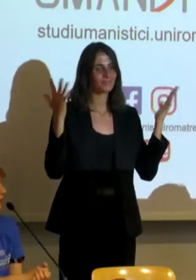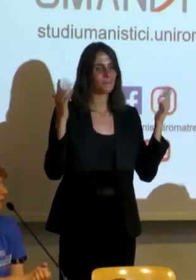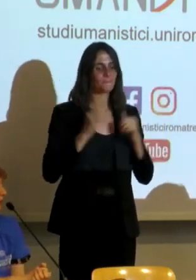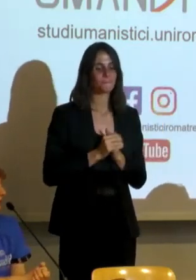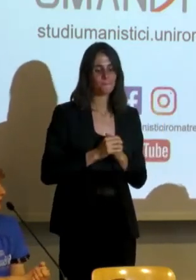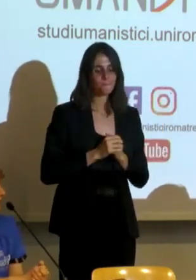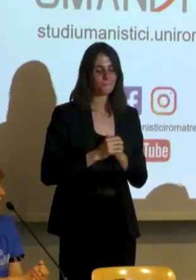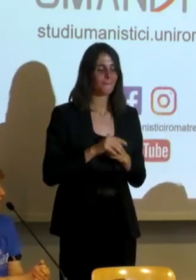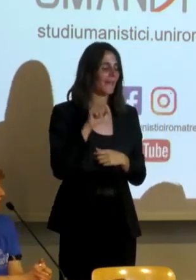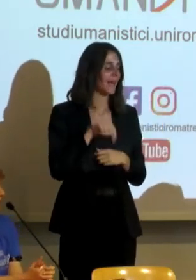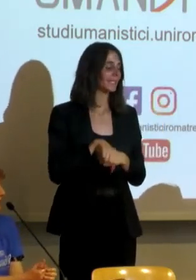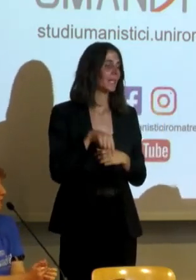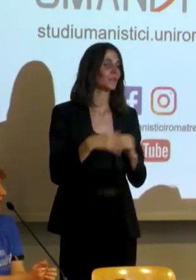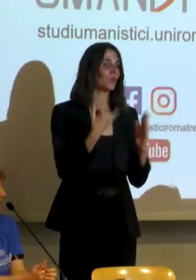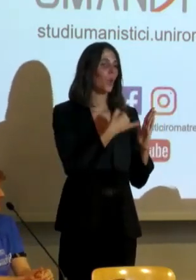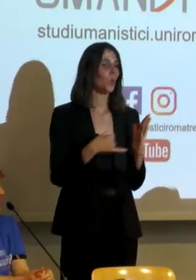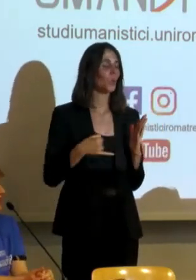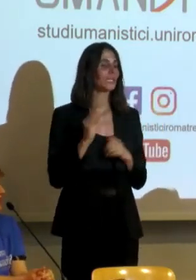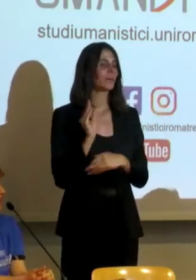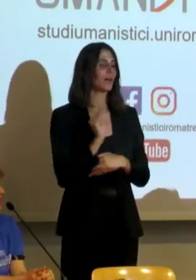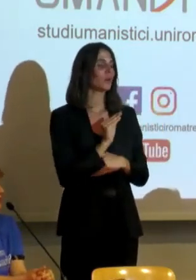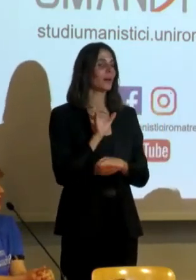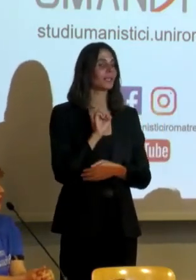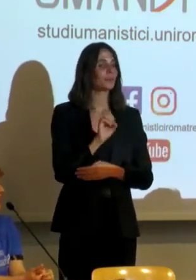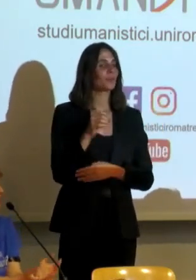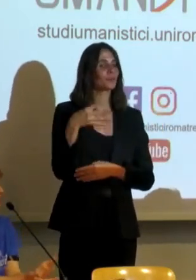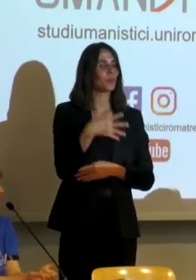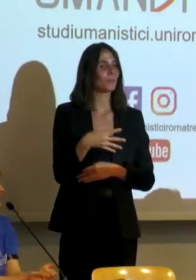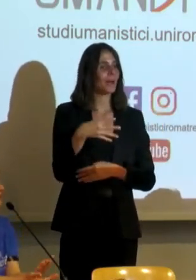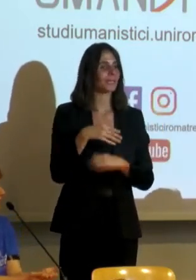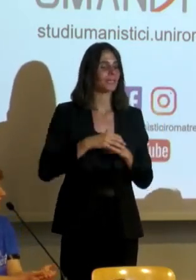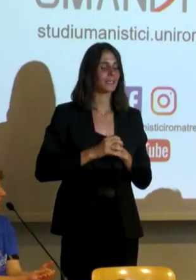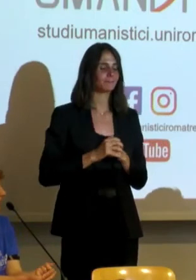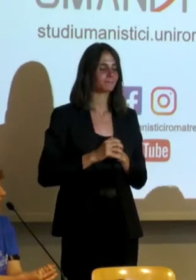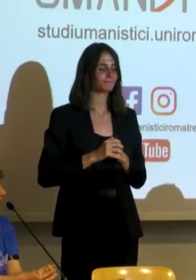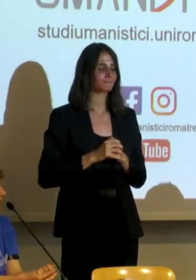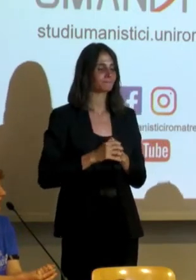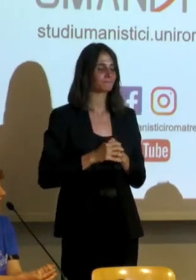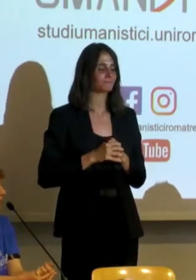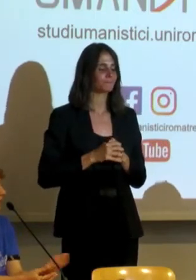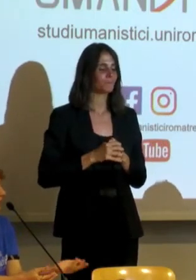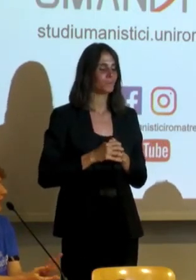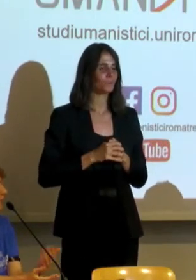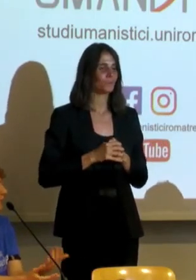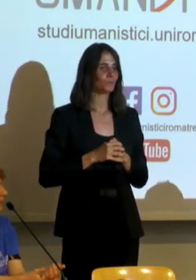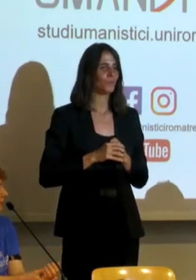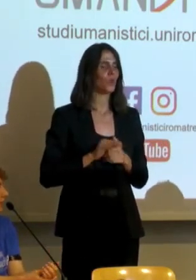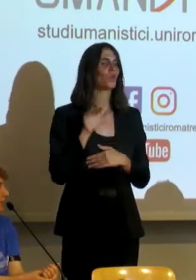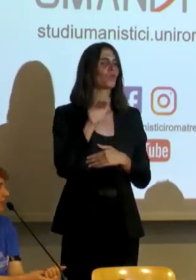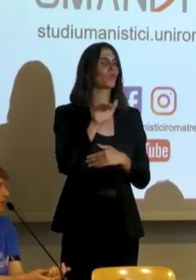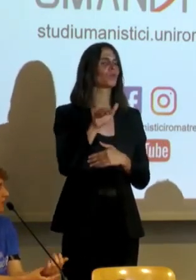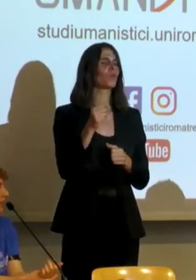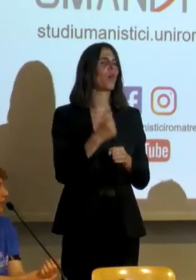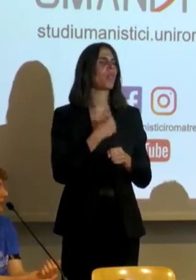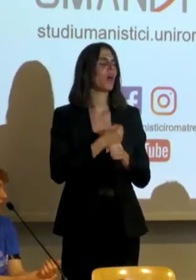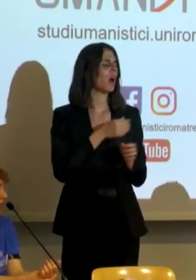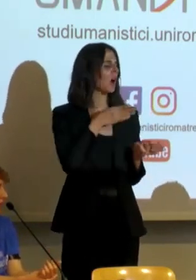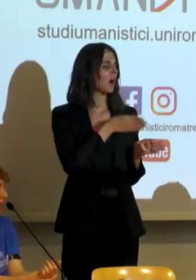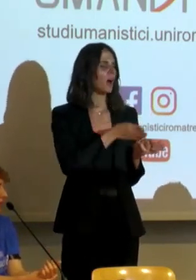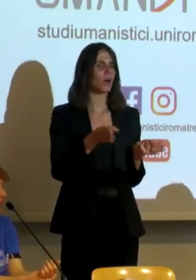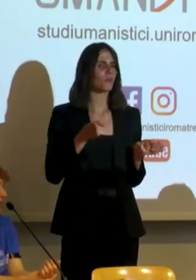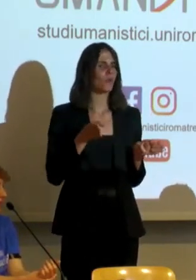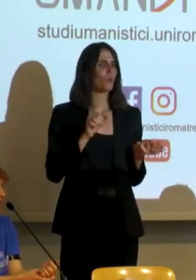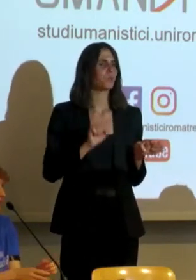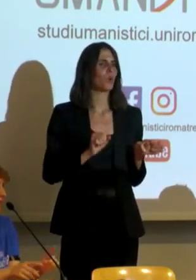Rivolgo un'ultima domanda al professor Mattera, e cioè quali sono gli sbocchi professionali, occupazionali per chi studia